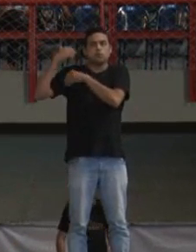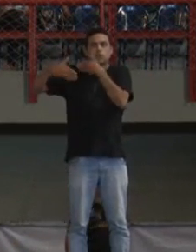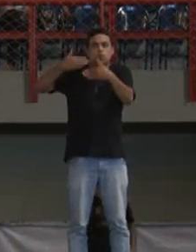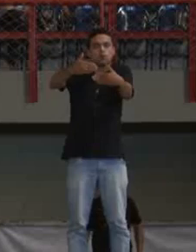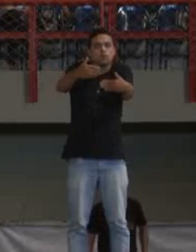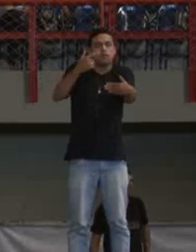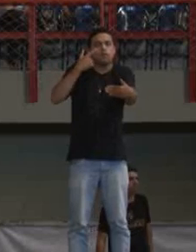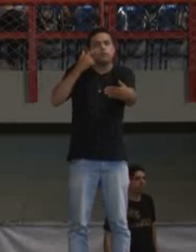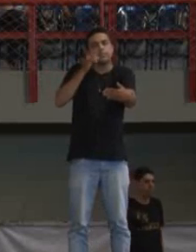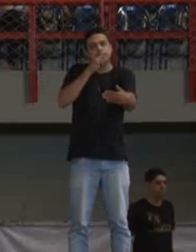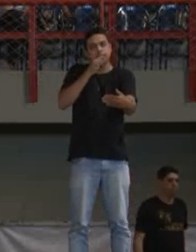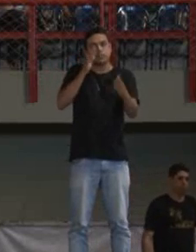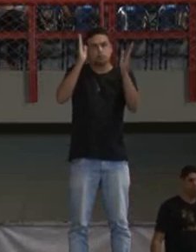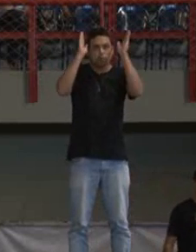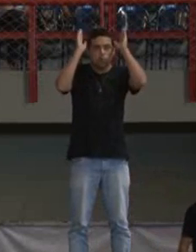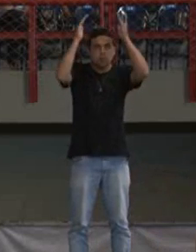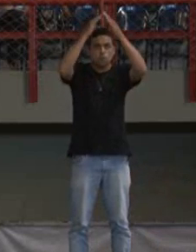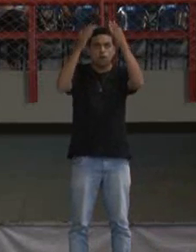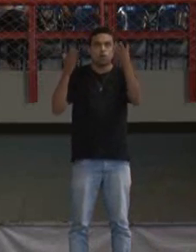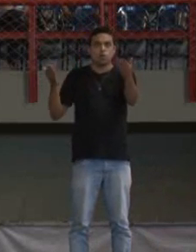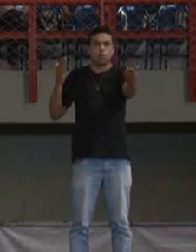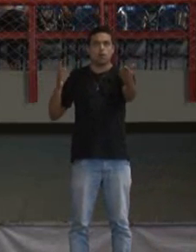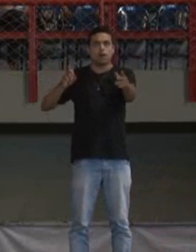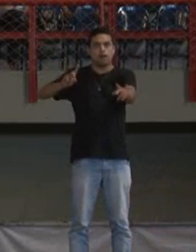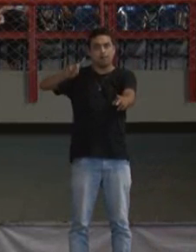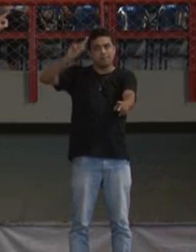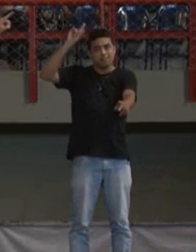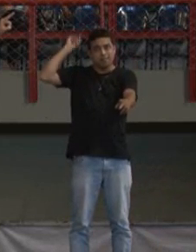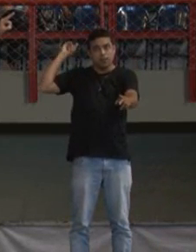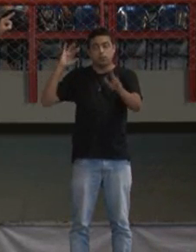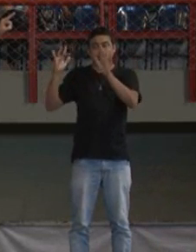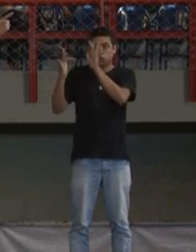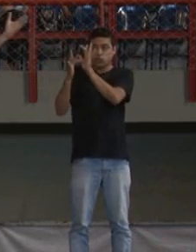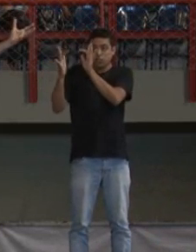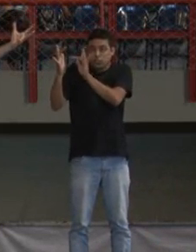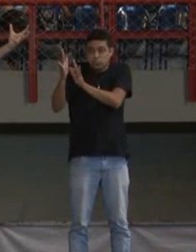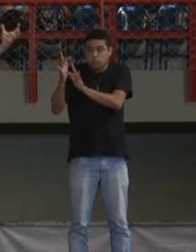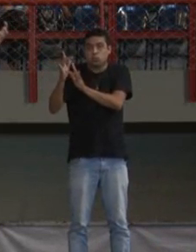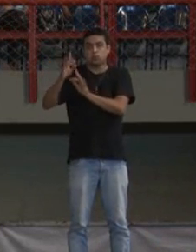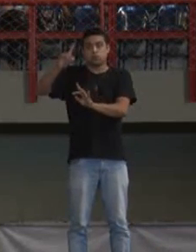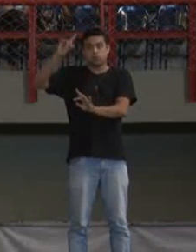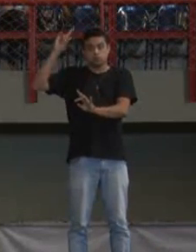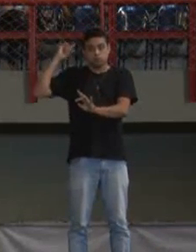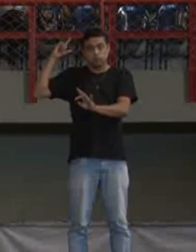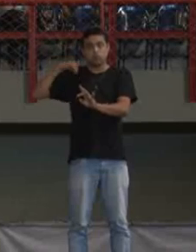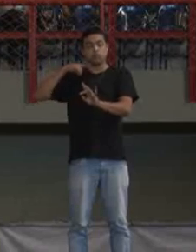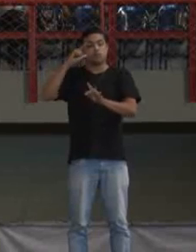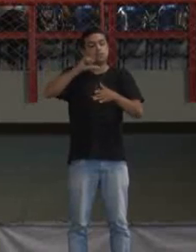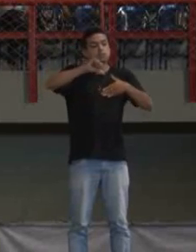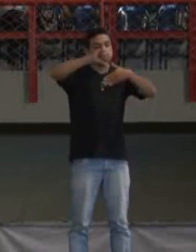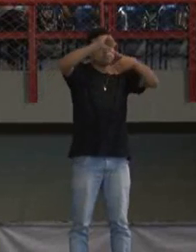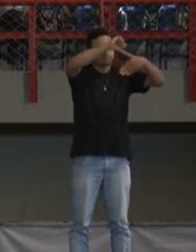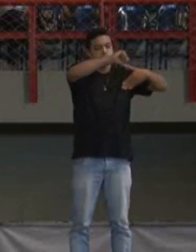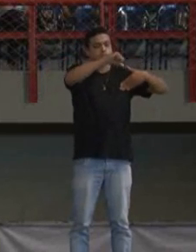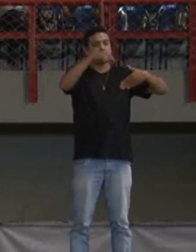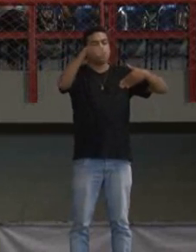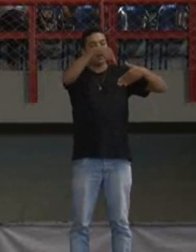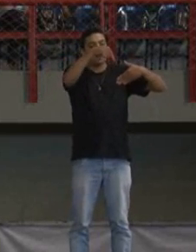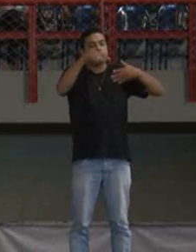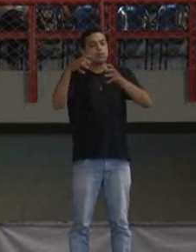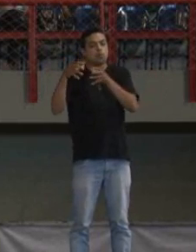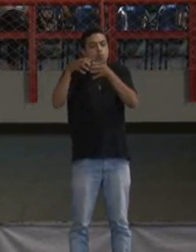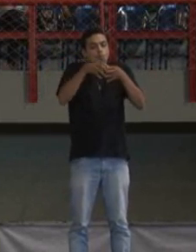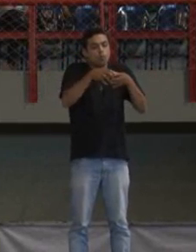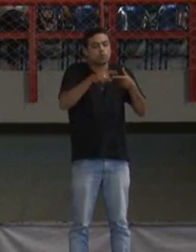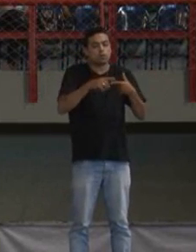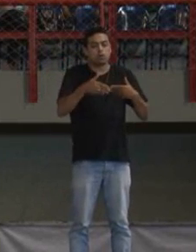tal comparar a Companhia de Jesus na época da colonização com a Companhia de